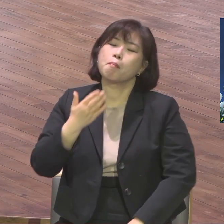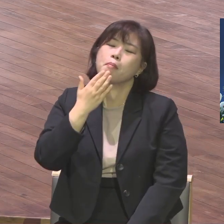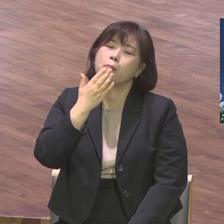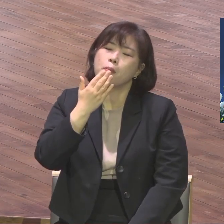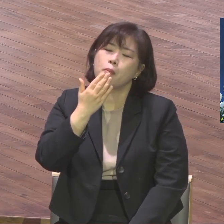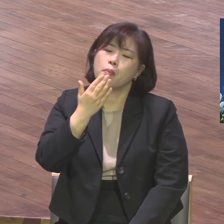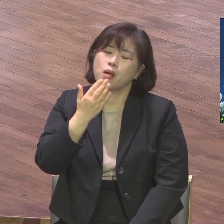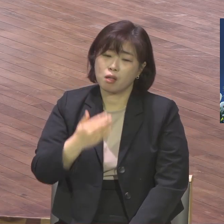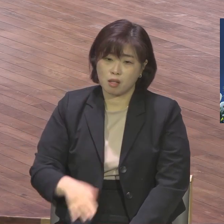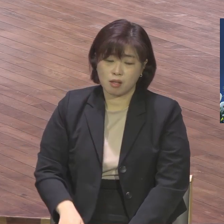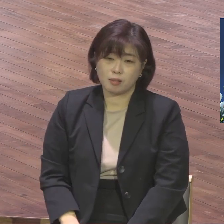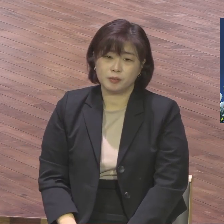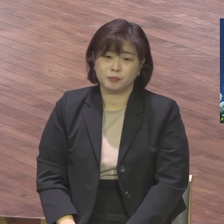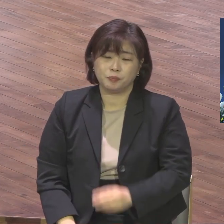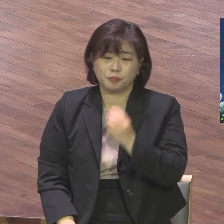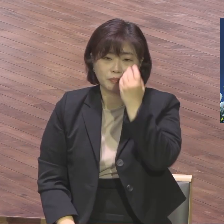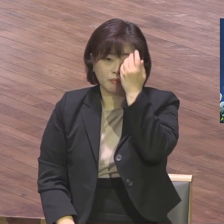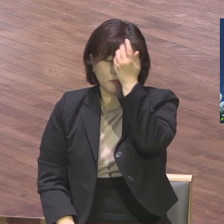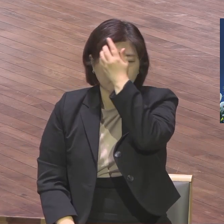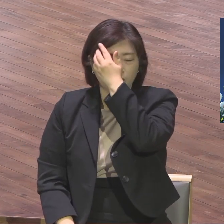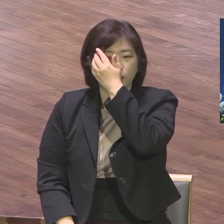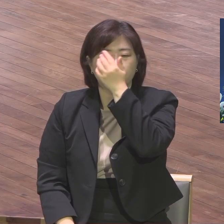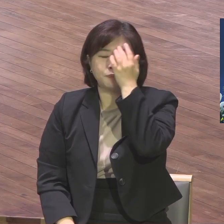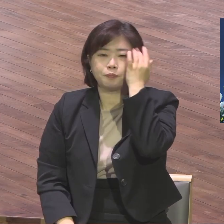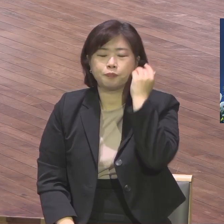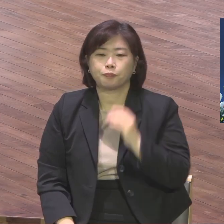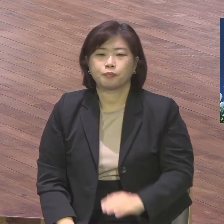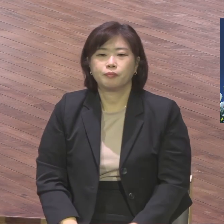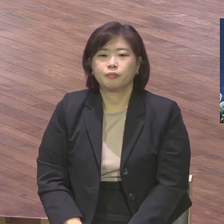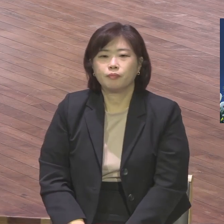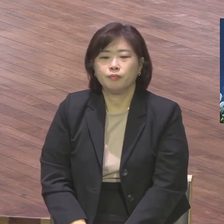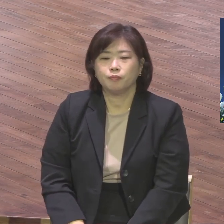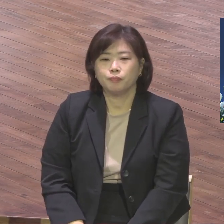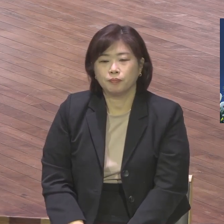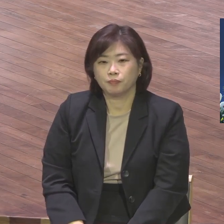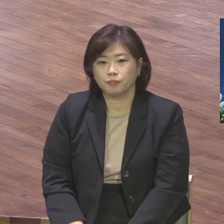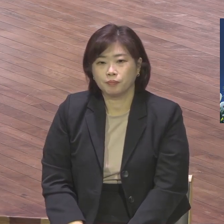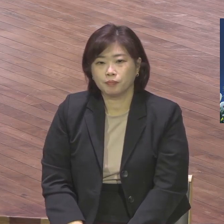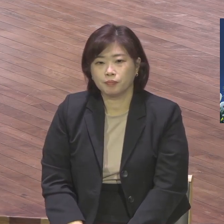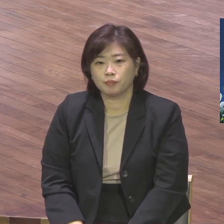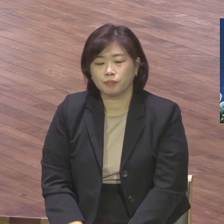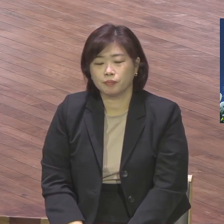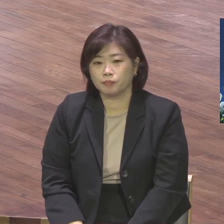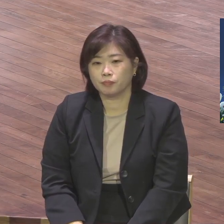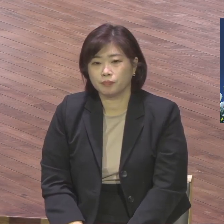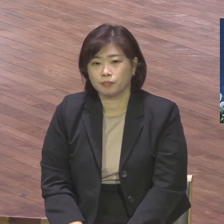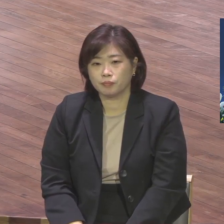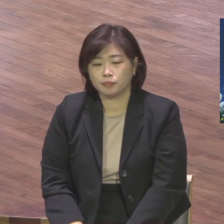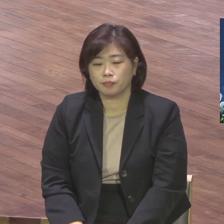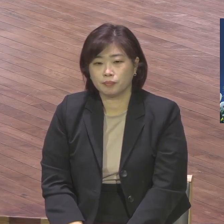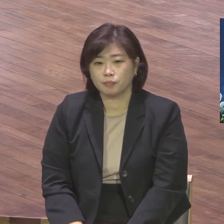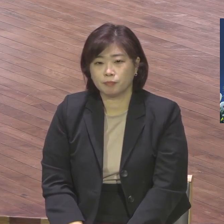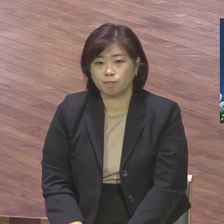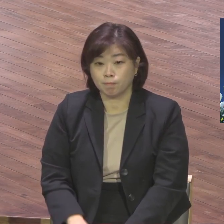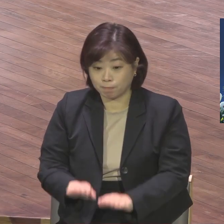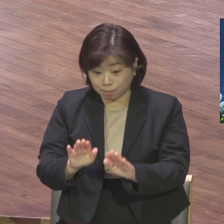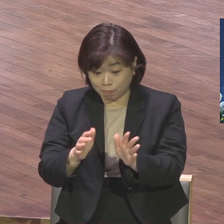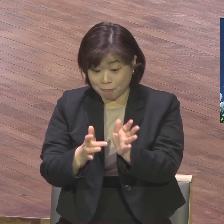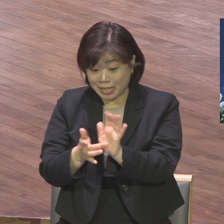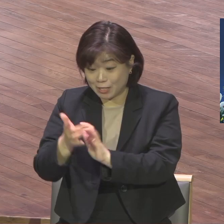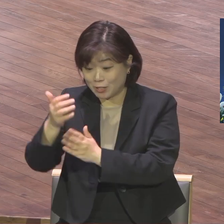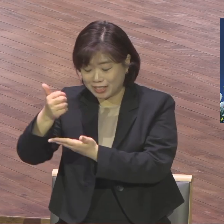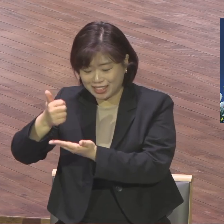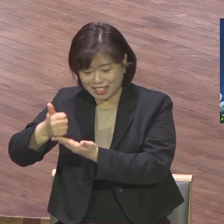성도 여러분, 예수님께서 변화산에서 제자들이 주셨던 이 분명하고 참 소망의